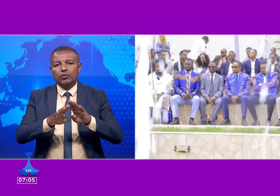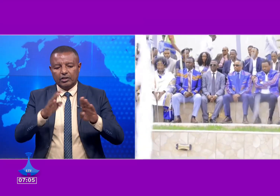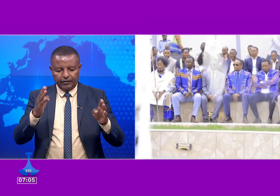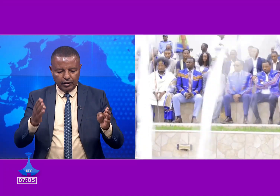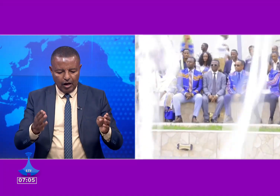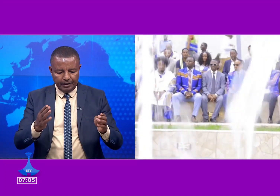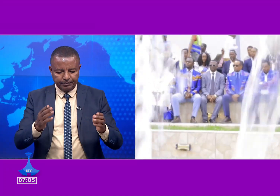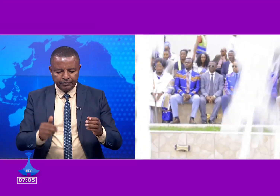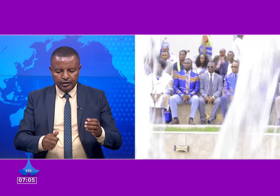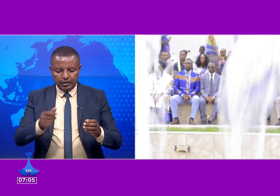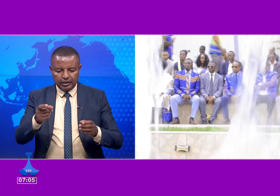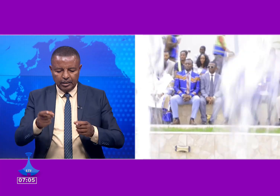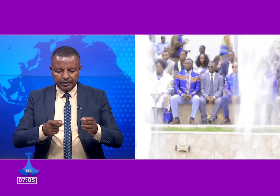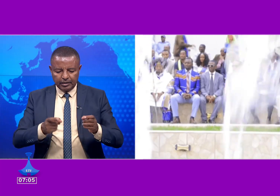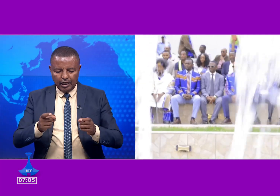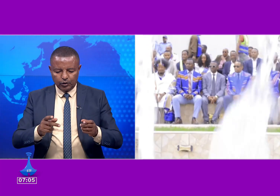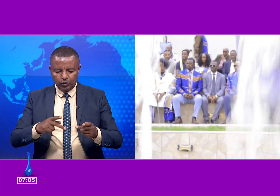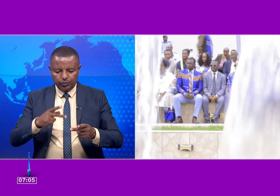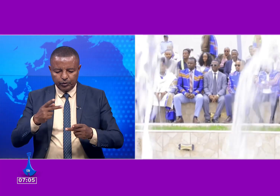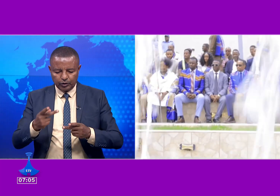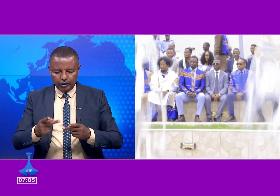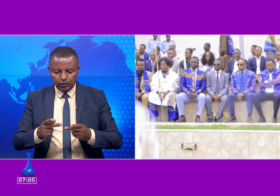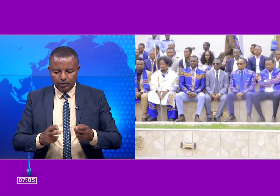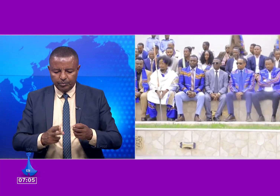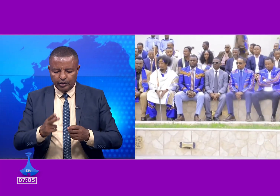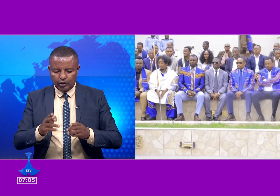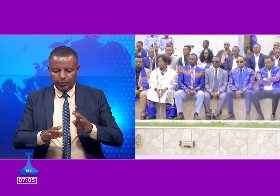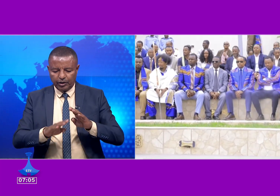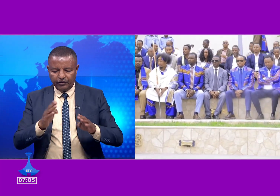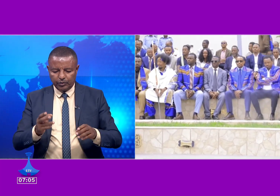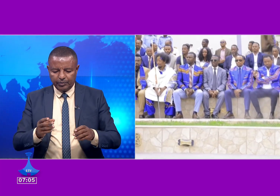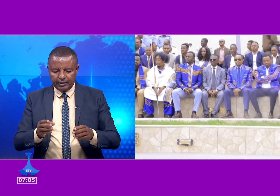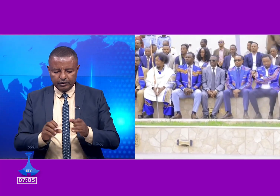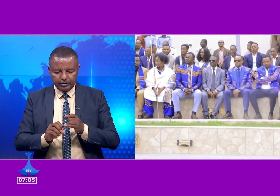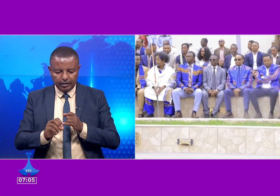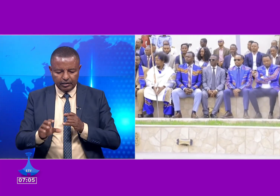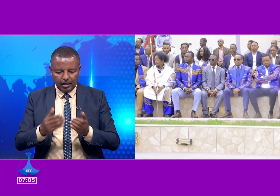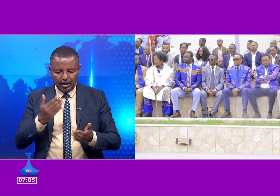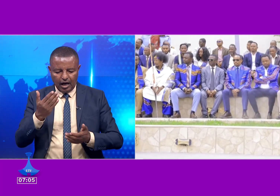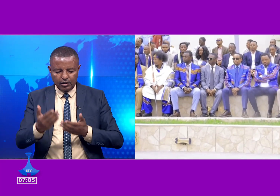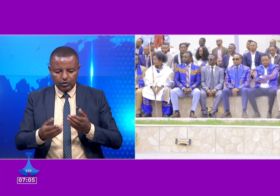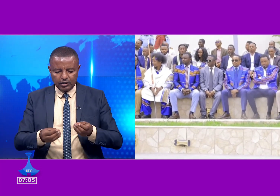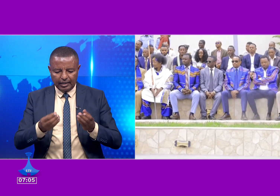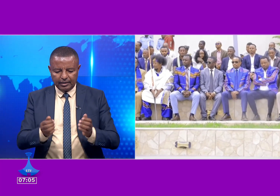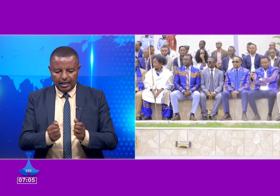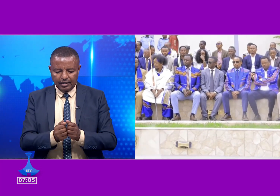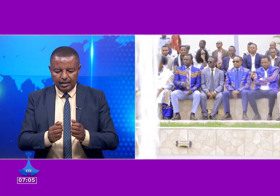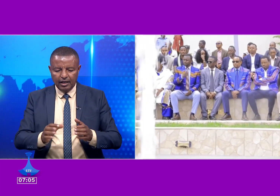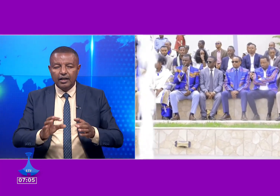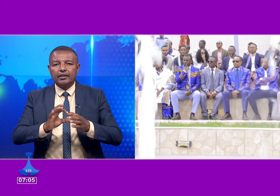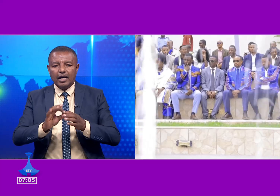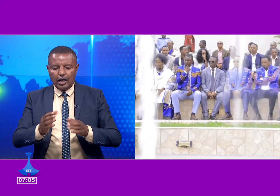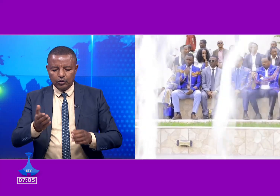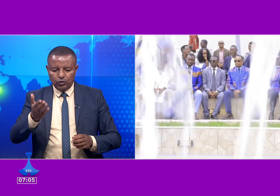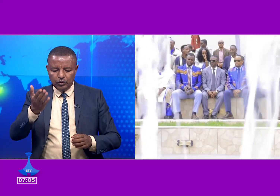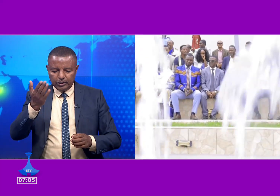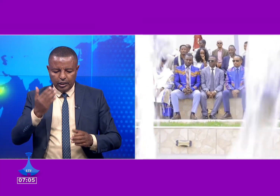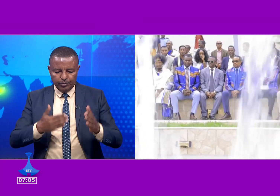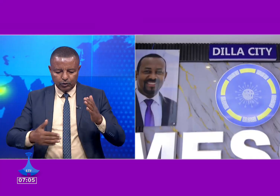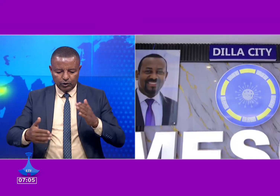መርቀው ከፍተዋል። ርዕሰ መስተዳደሩ ፕሮጀክቱን መርቀው በከፈቱበት ሴክተር ከአገልግሎት አሰጣጥ ጋር